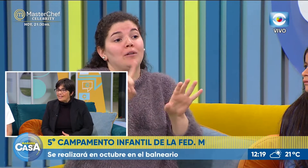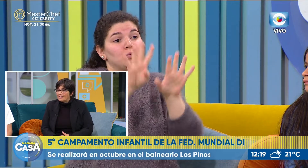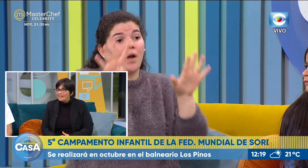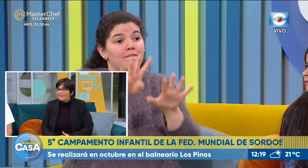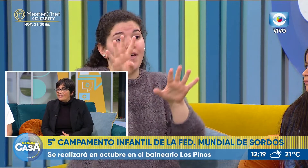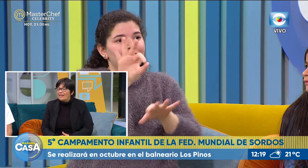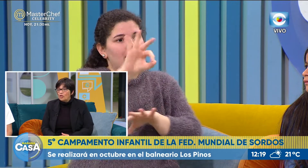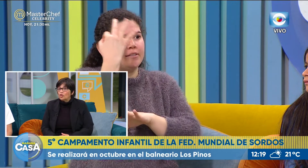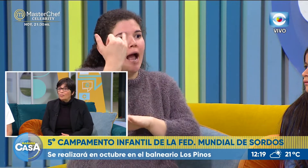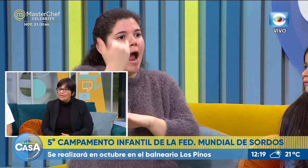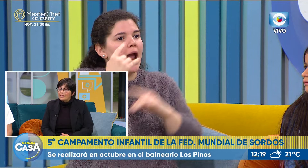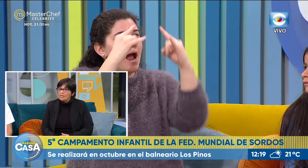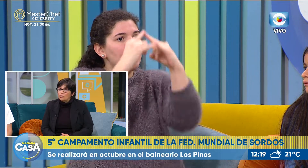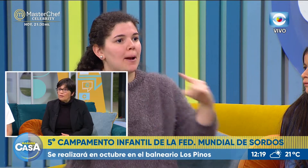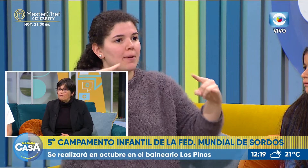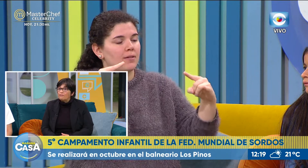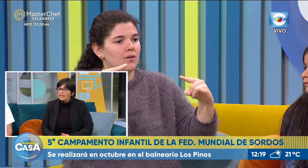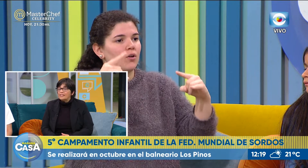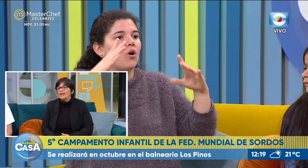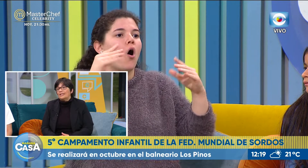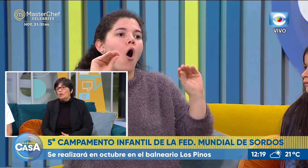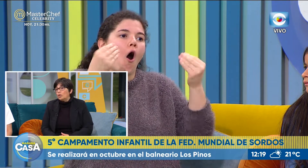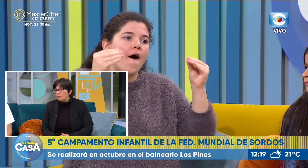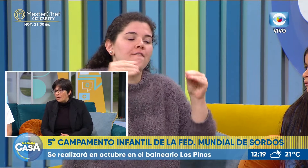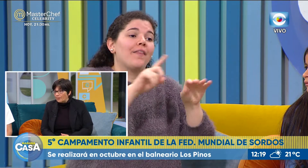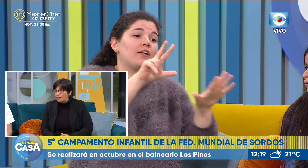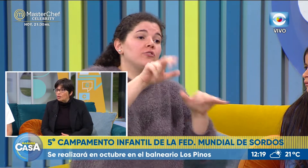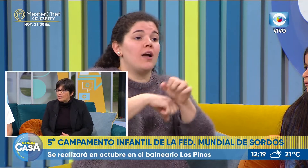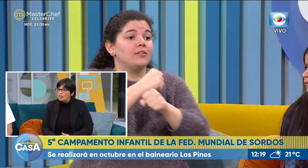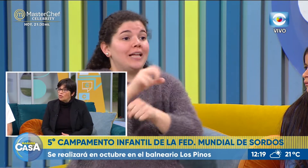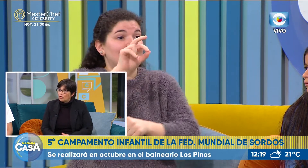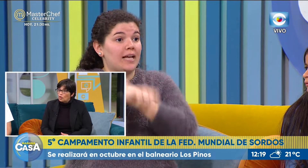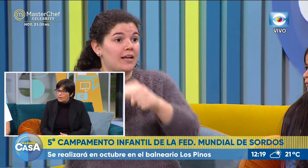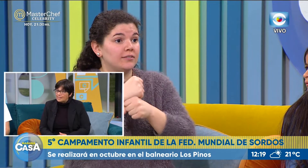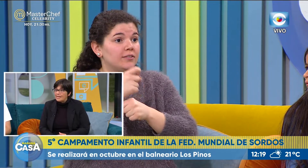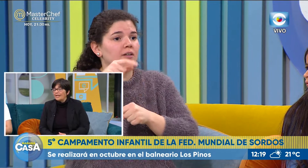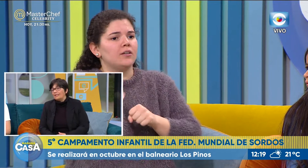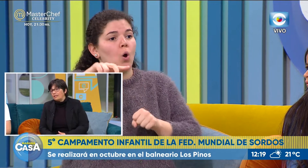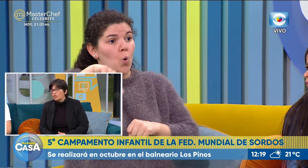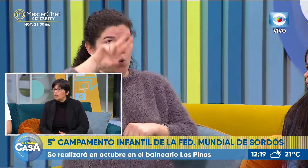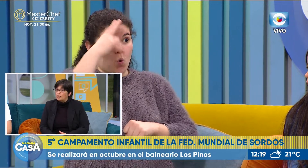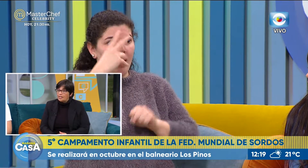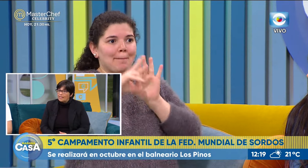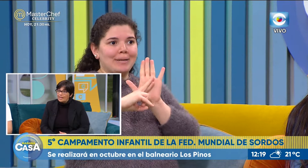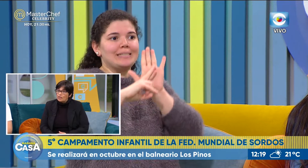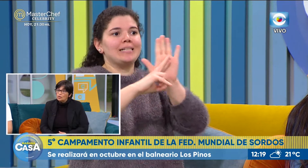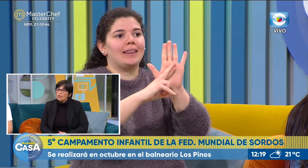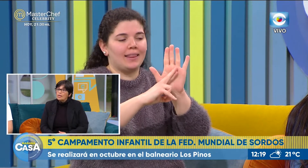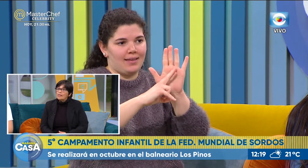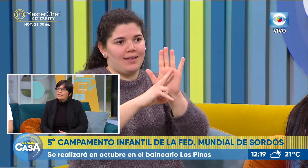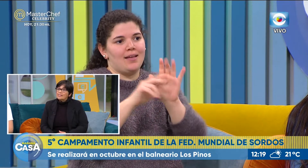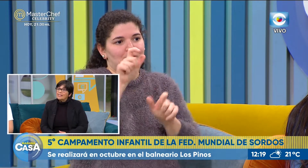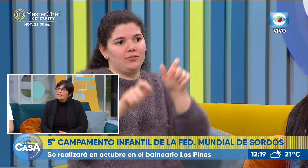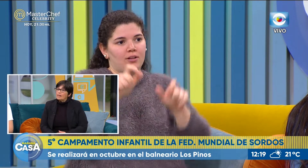sede desde el año 2019 en Francia, en el último campamento que se hizo de jóvenes entre 18 y 30 años,